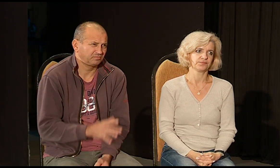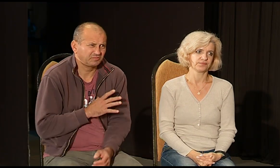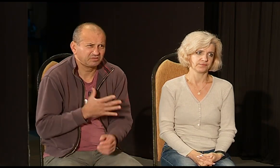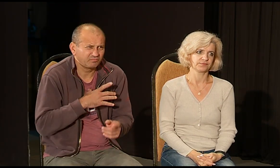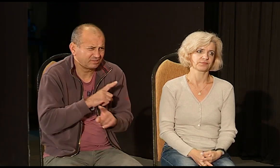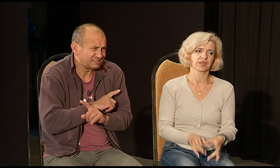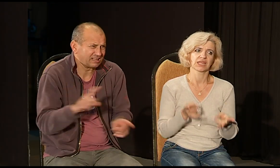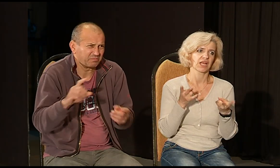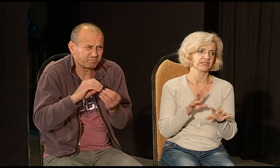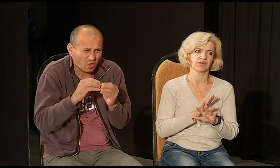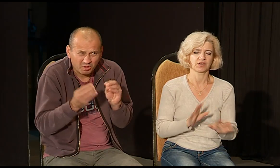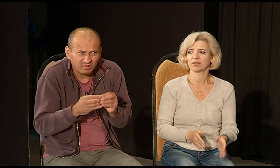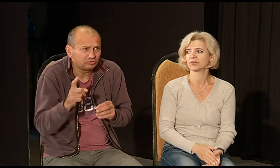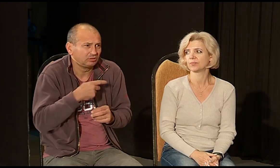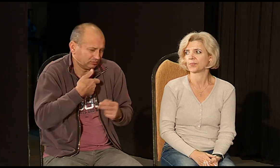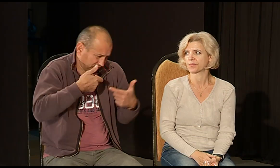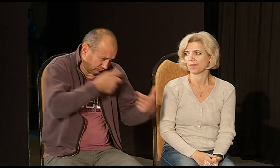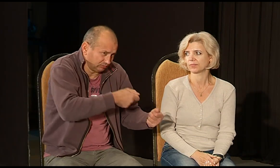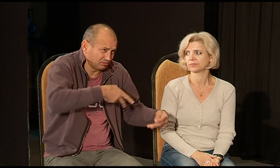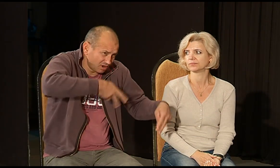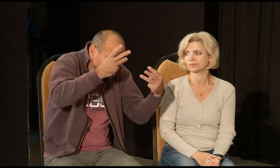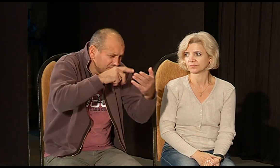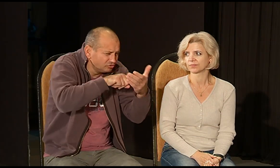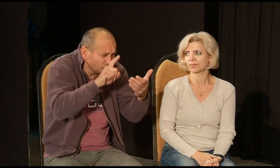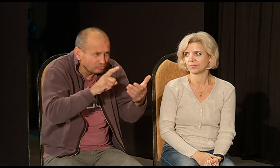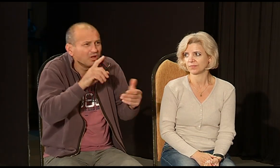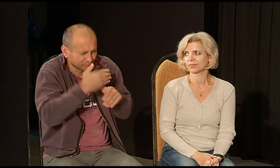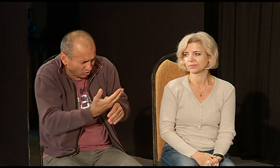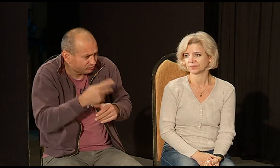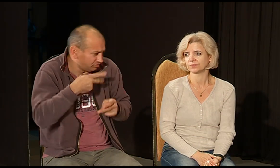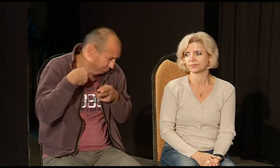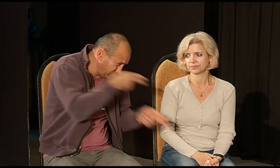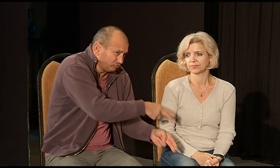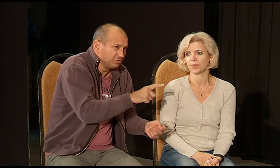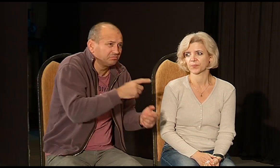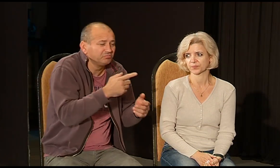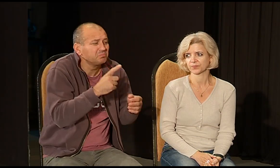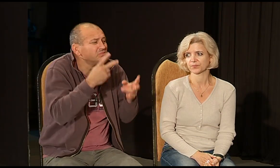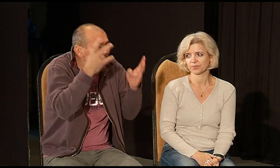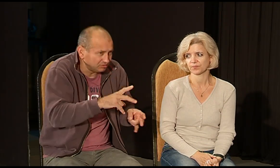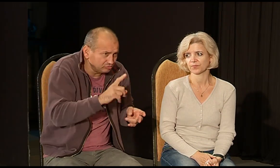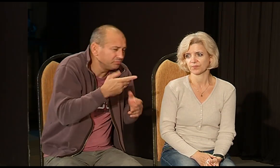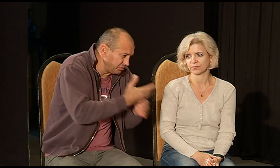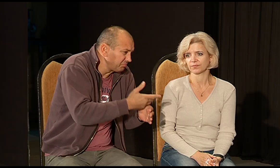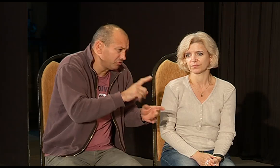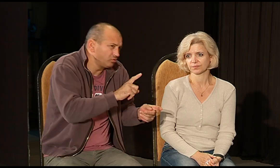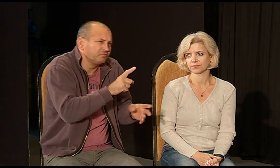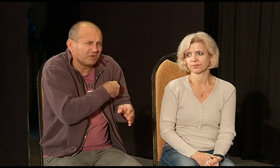dacă este o situație complicată din viață, ceva probleme, noi tot timpul sărim la ajutor. Noi suntem foarte receptivi